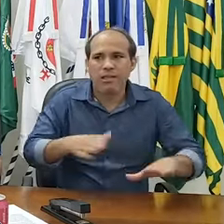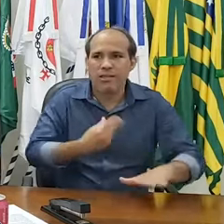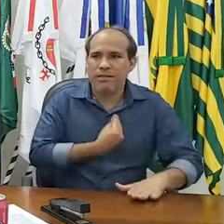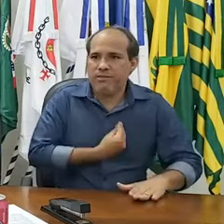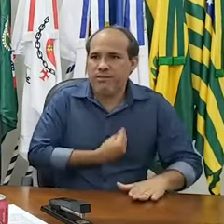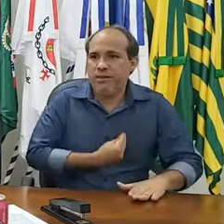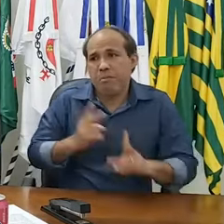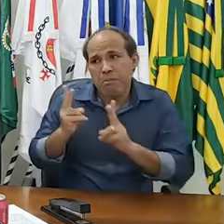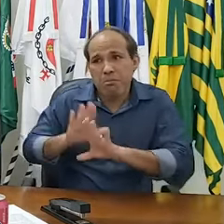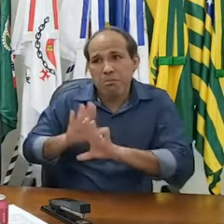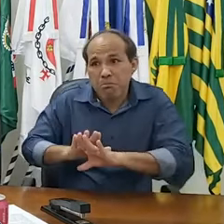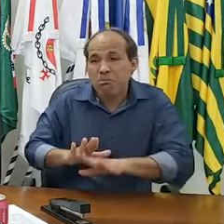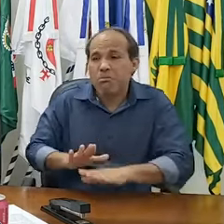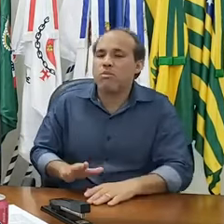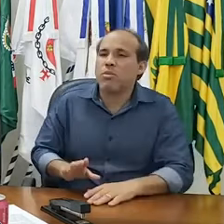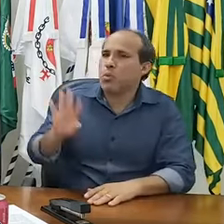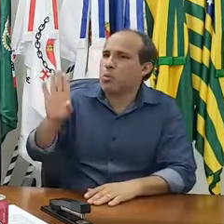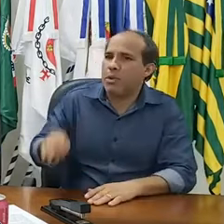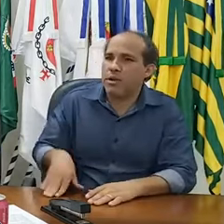Então a questão da CPI